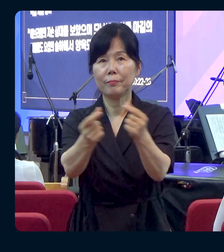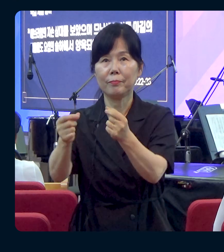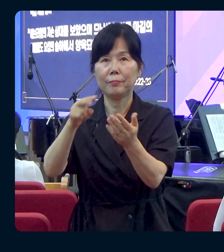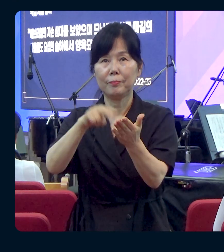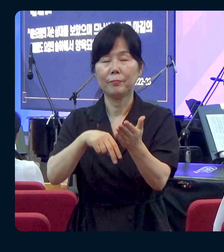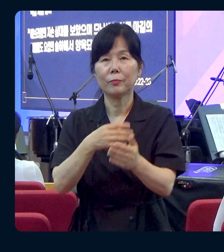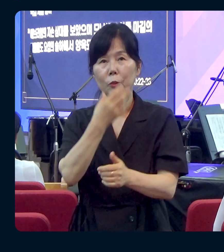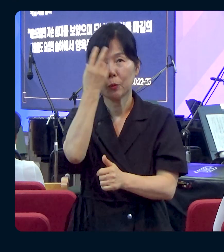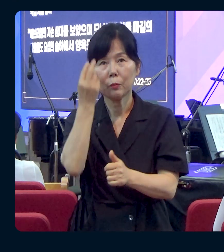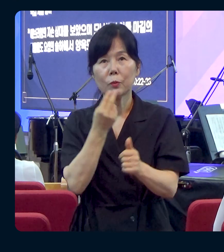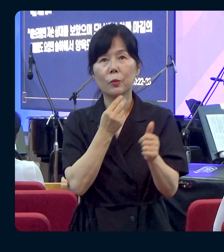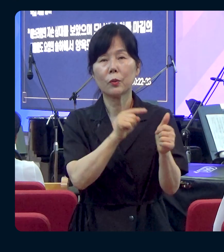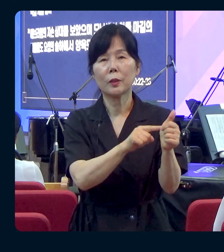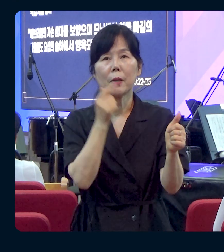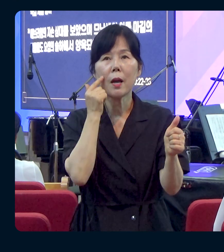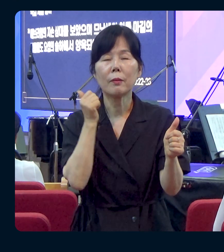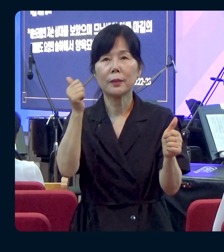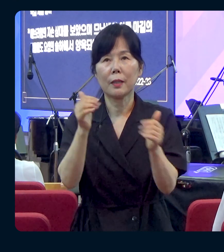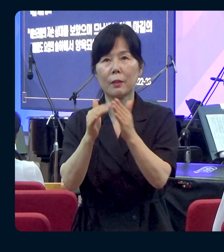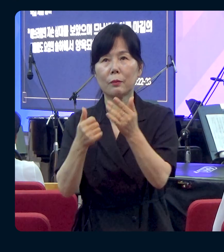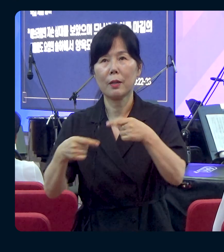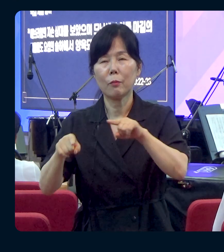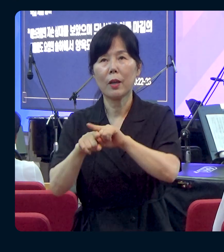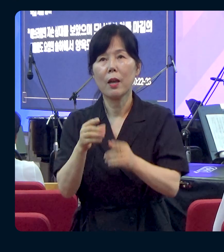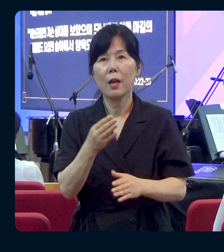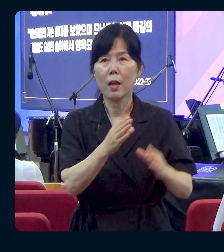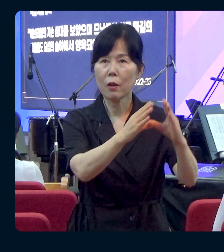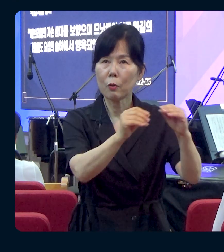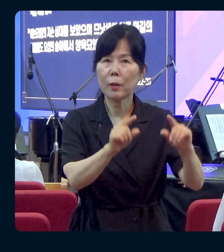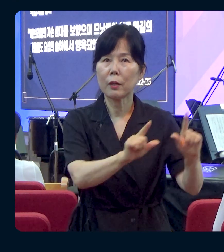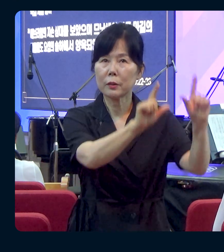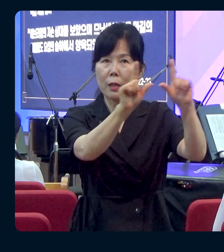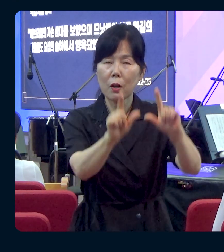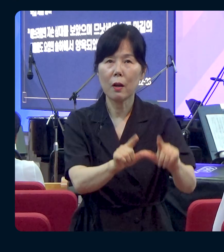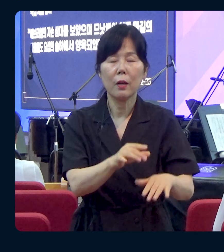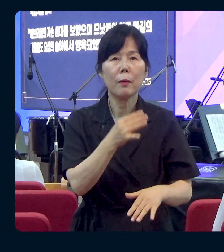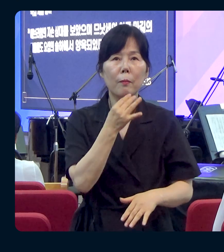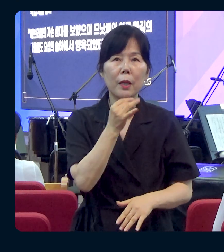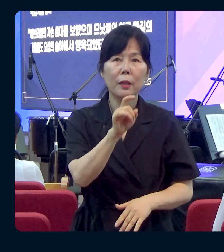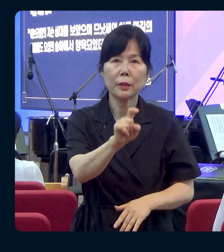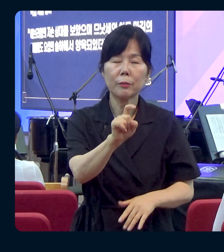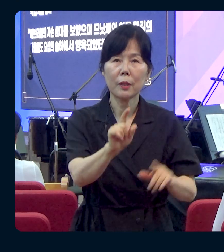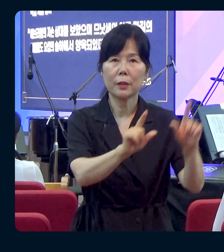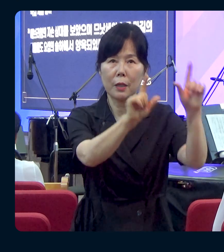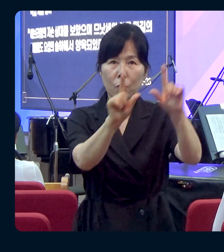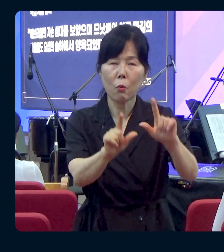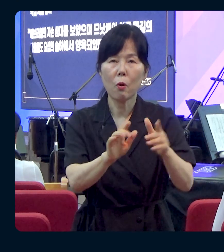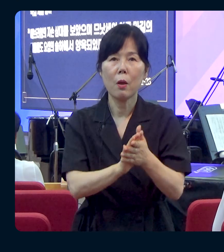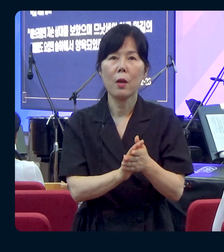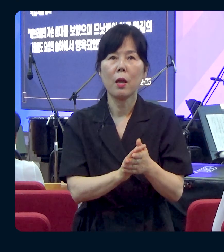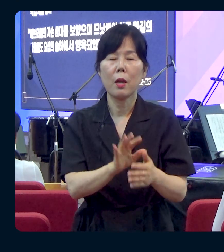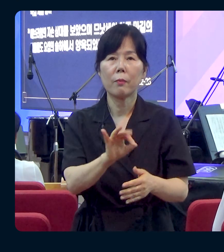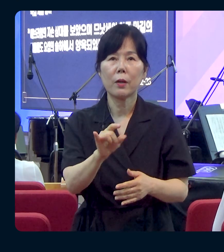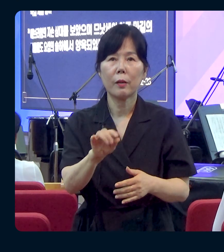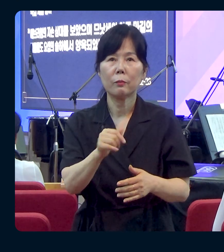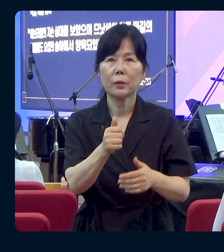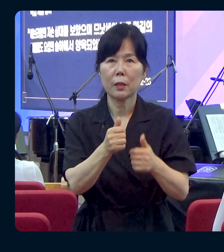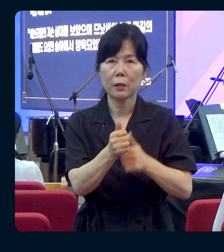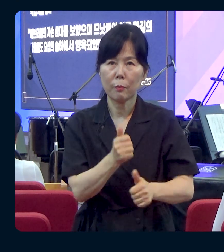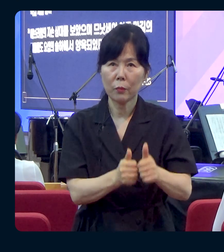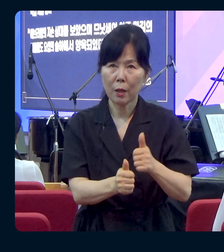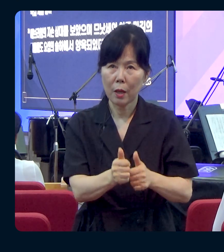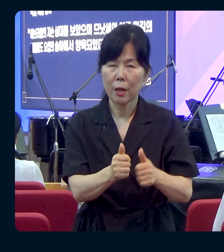22절로 23절 같이 읽습니다. 요셉이 그의 아버지의 가족과 함께 애굽에 거주하여 110세를